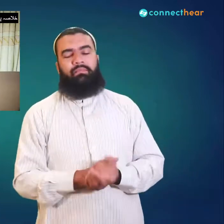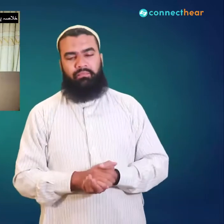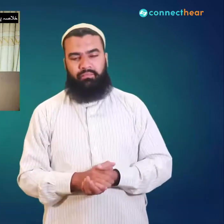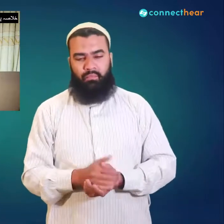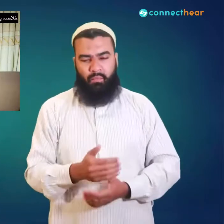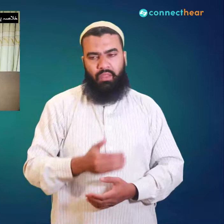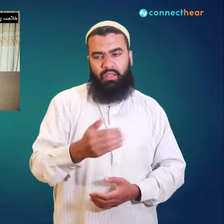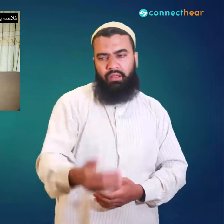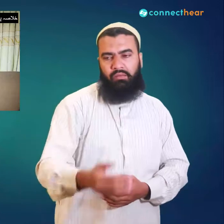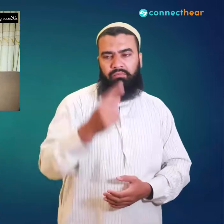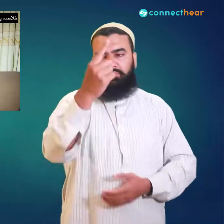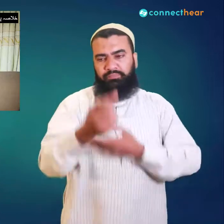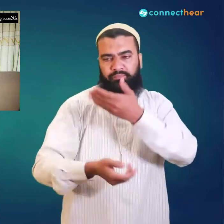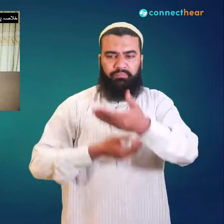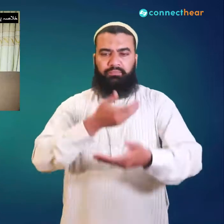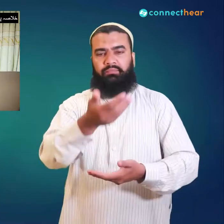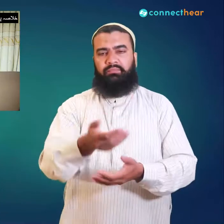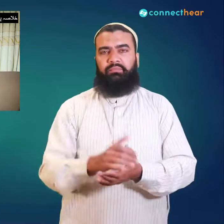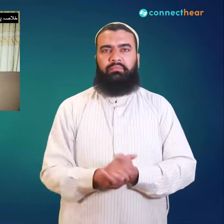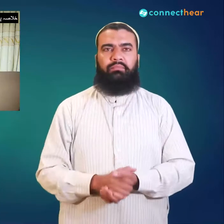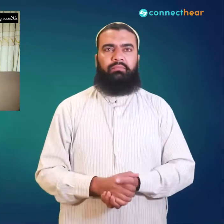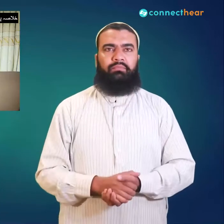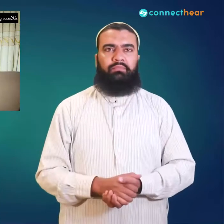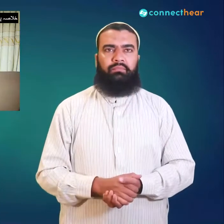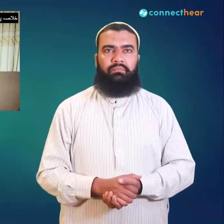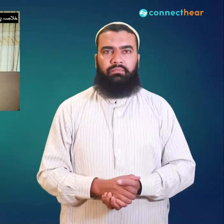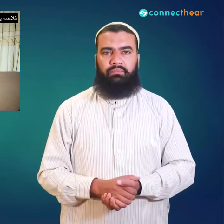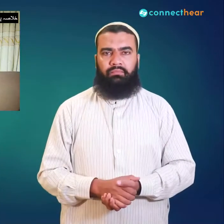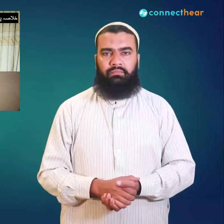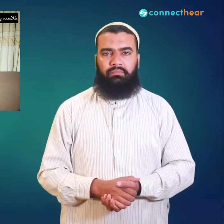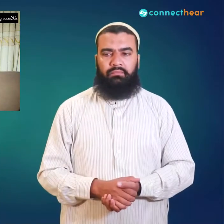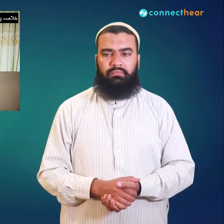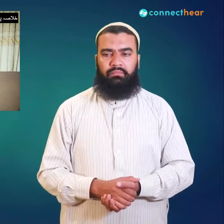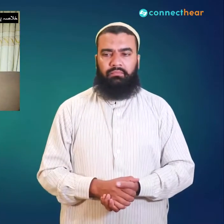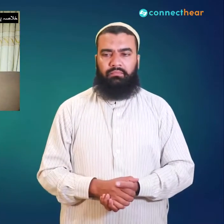84، وَلَا تُصَلِّ عَلَىٰ أَحَدٍ مِّنْهُمْ۔